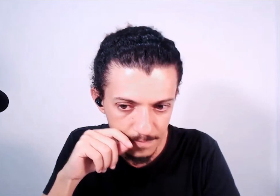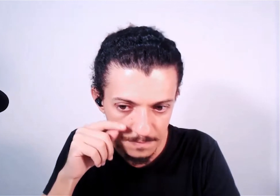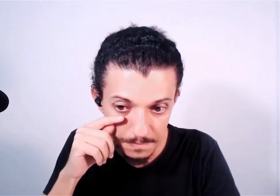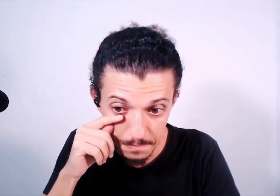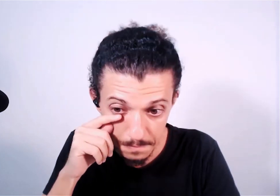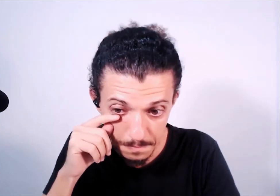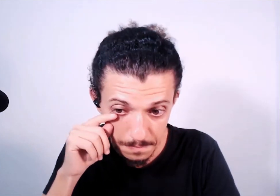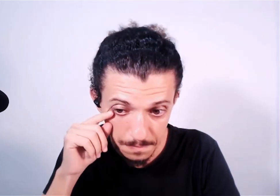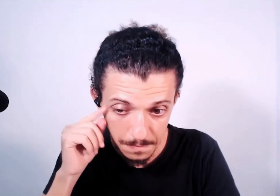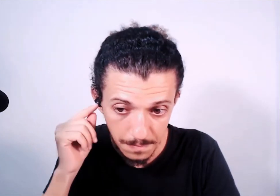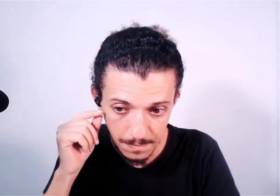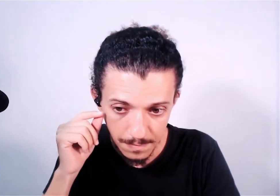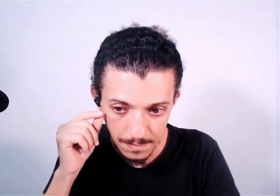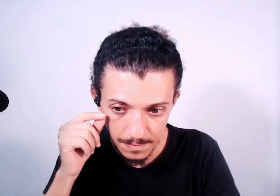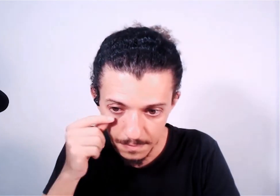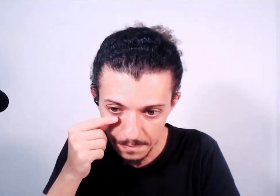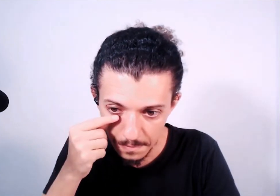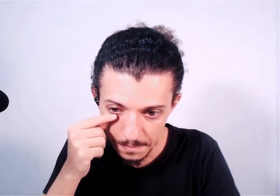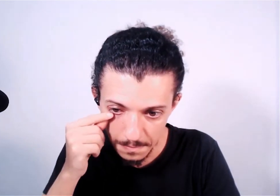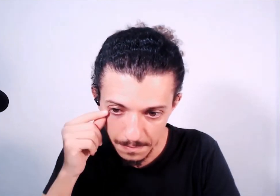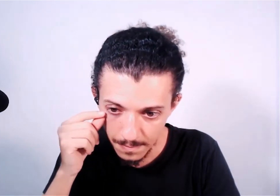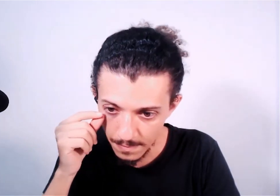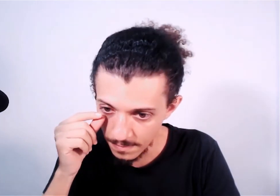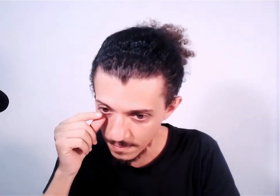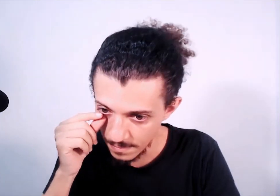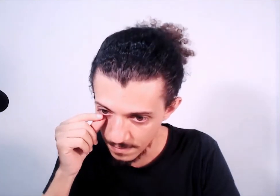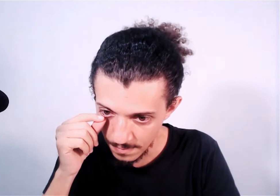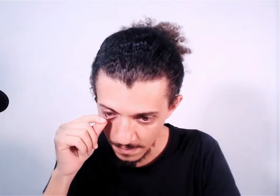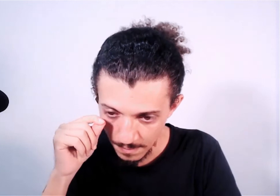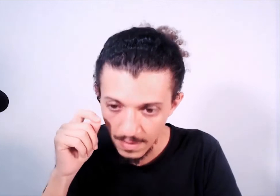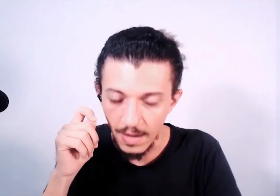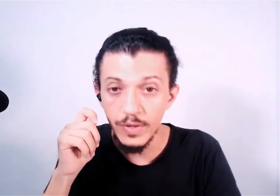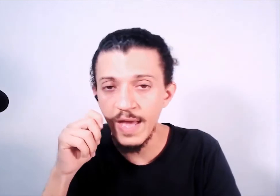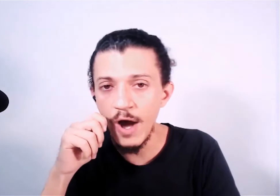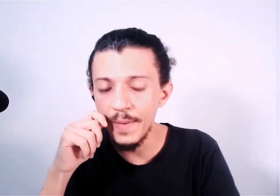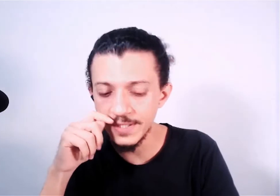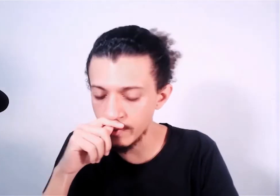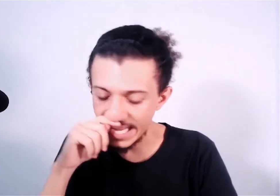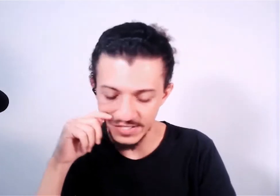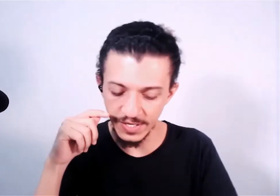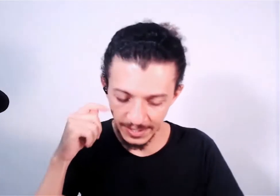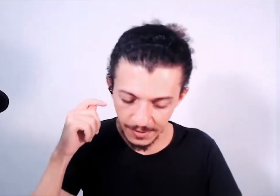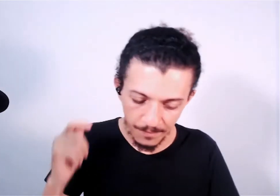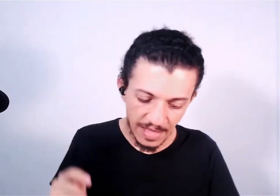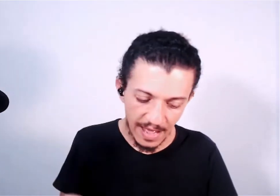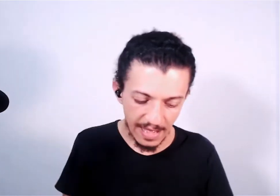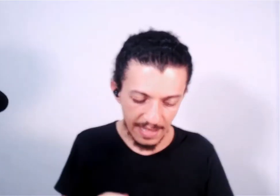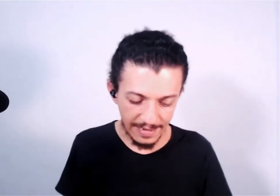na sinalização, que faz a sinalização ficar tão clara? O que realmente acontece é o seguinte: a